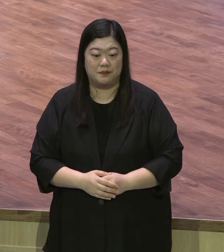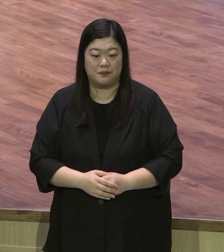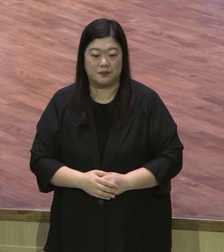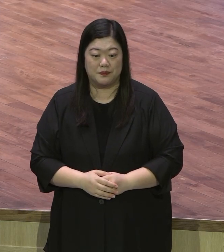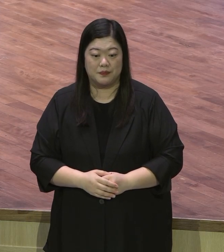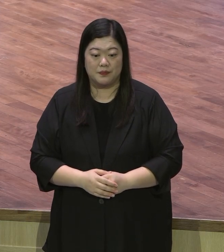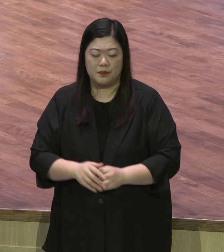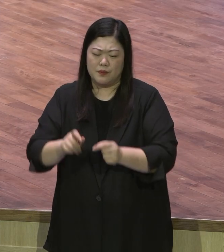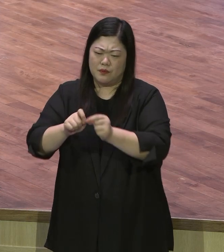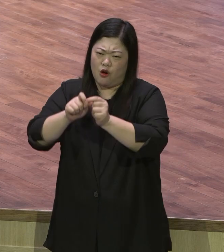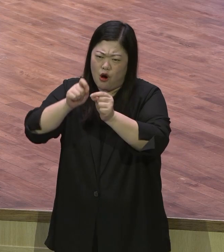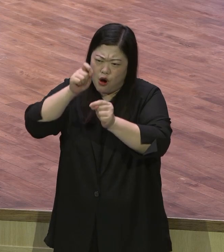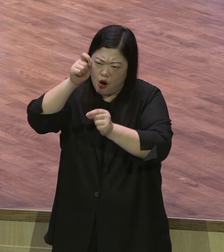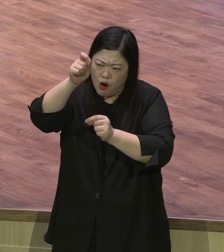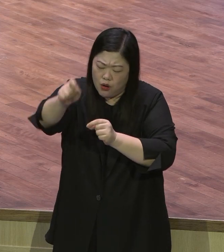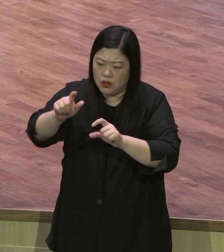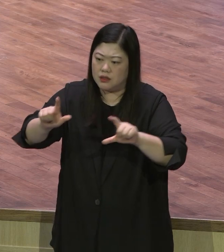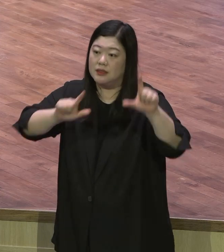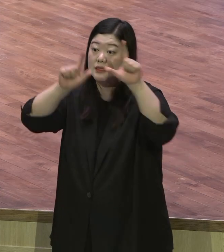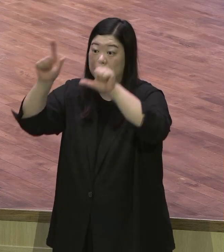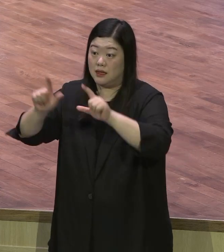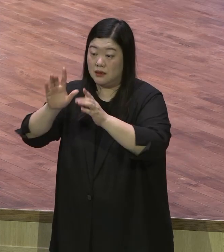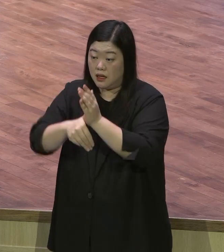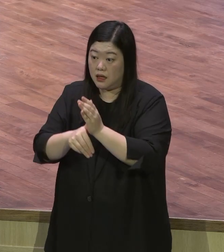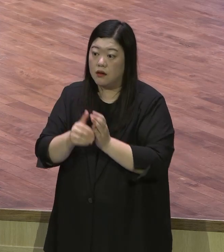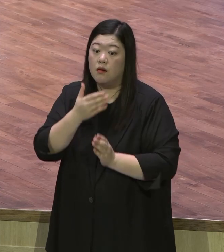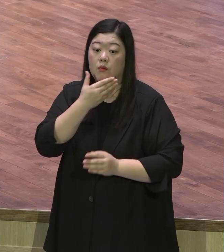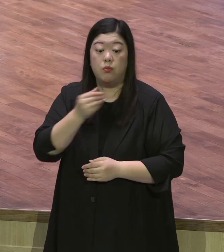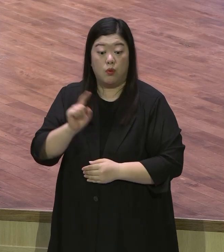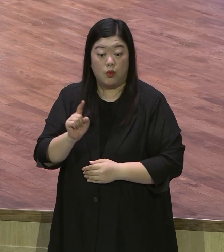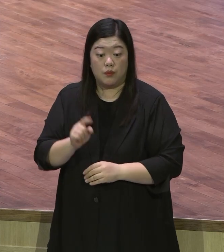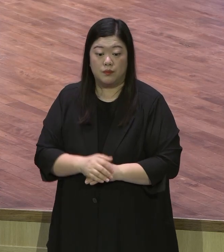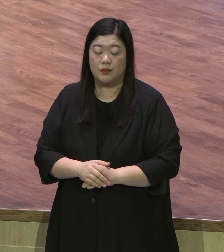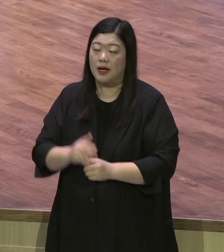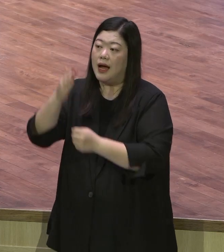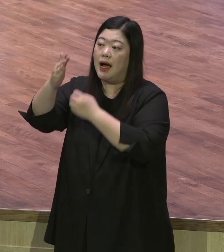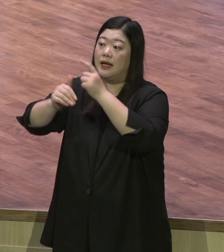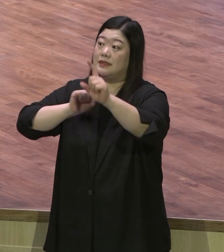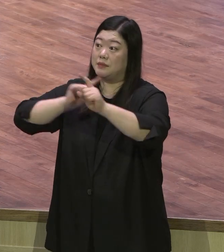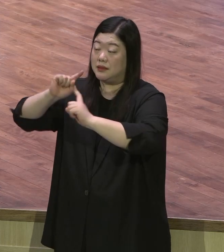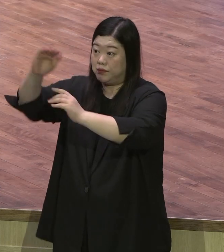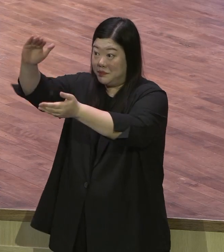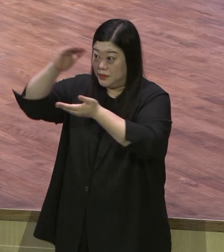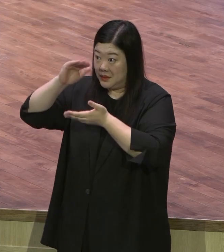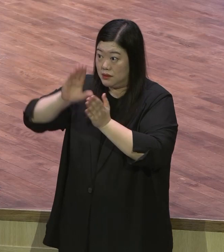영혼이 살아나는 삶의 축복이 어디 있어요? 말씀 속에 있다.